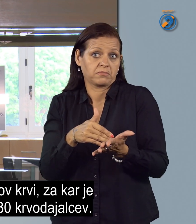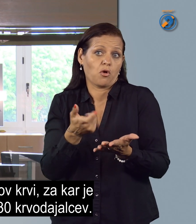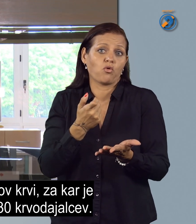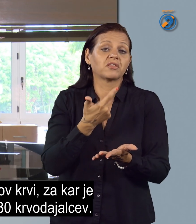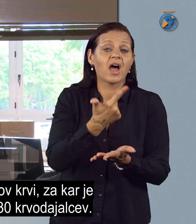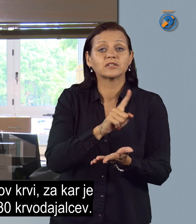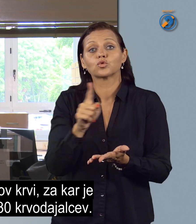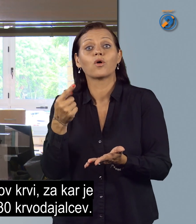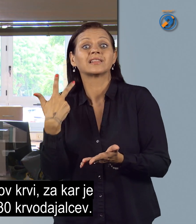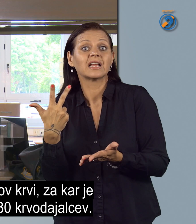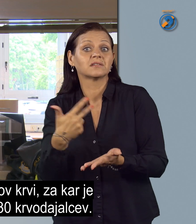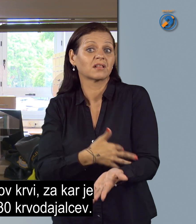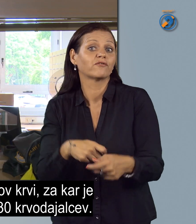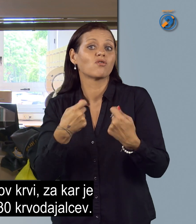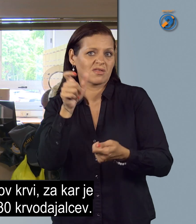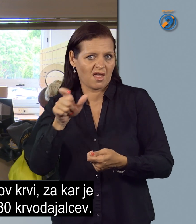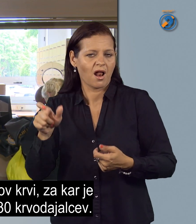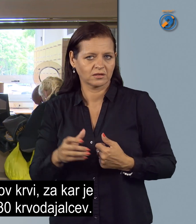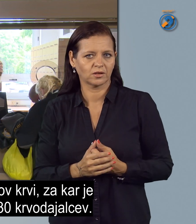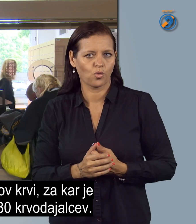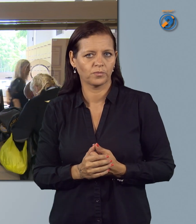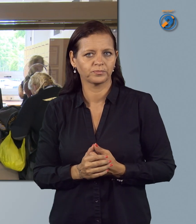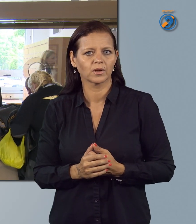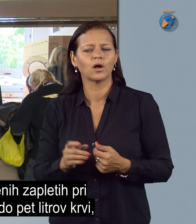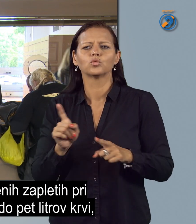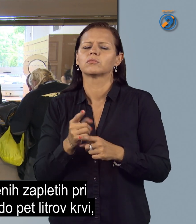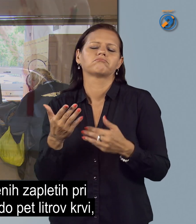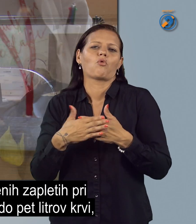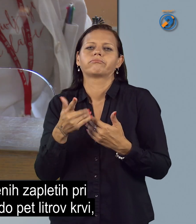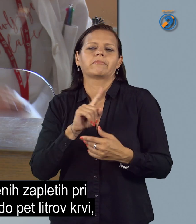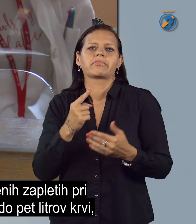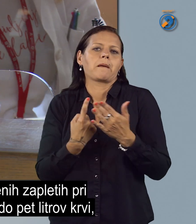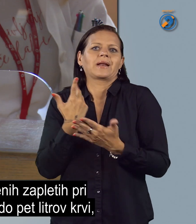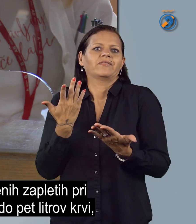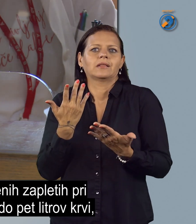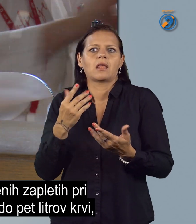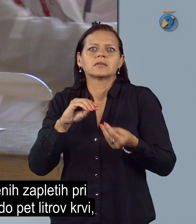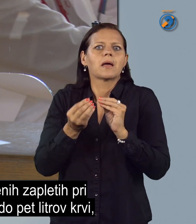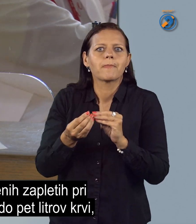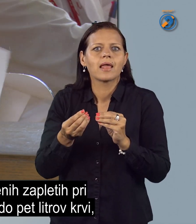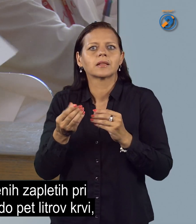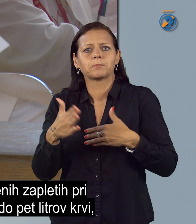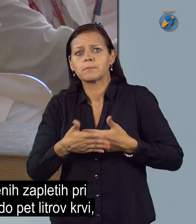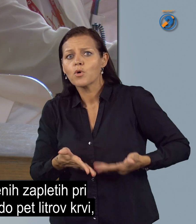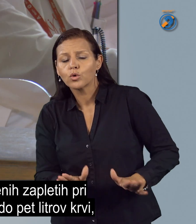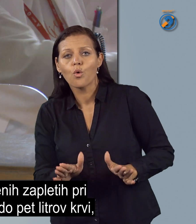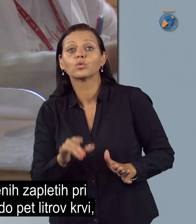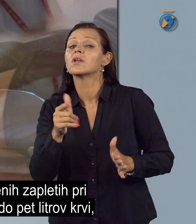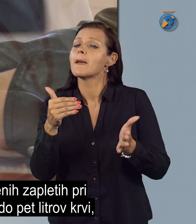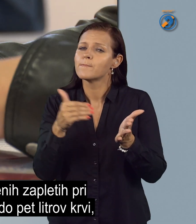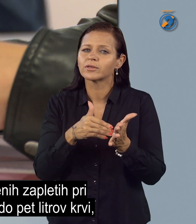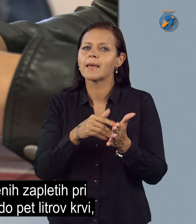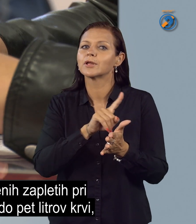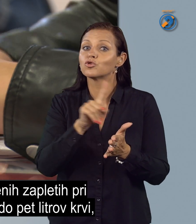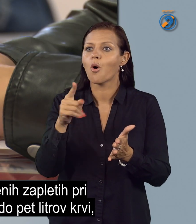od 20 do 30 krvodajalcev. Tudi ob nepredvidenih zapletih pri porodu je